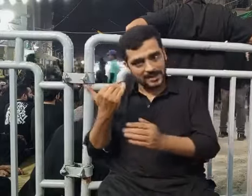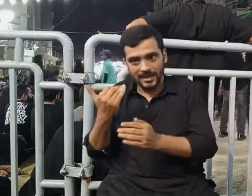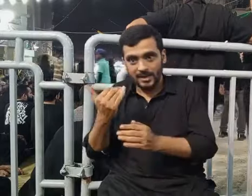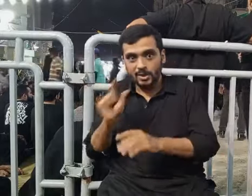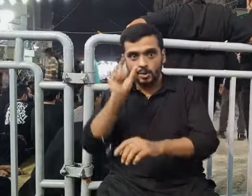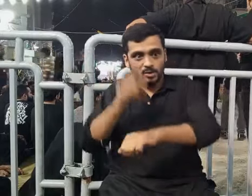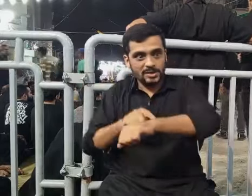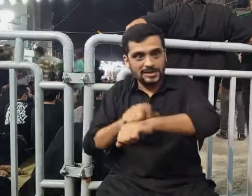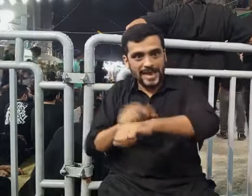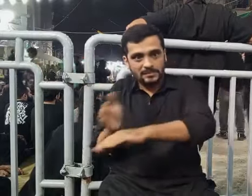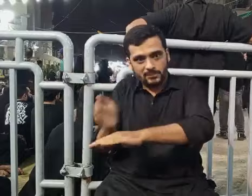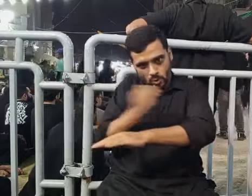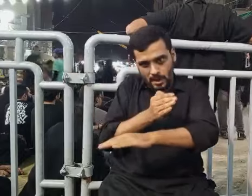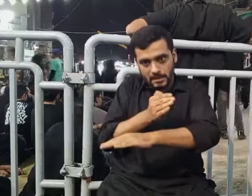اللہم صلی علی